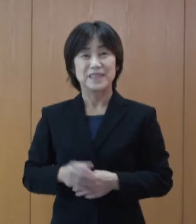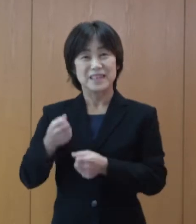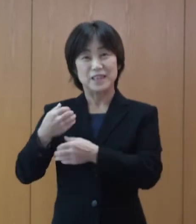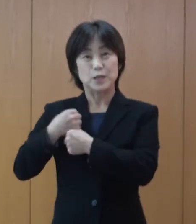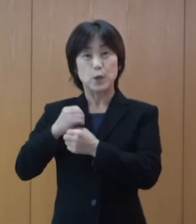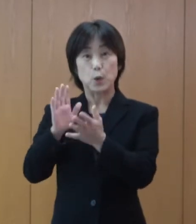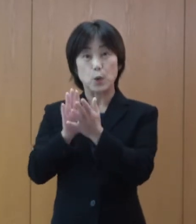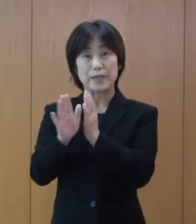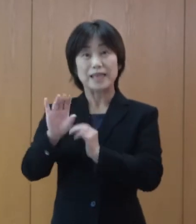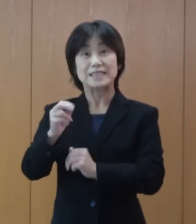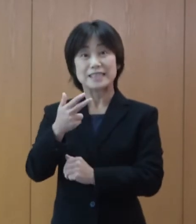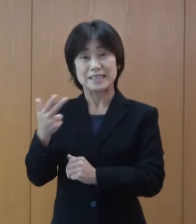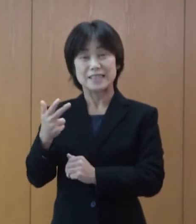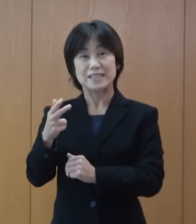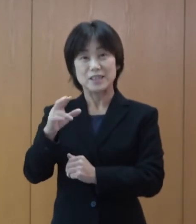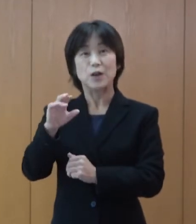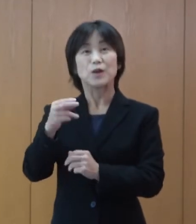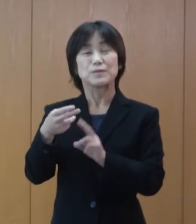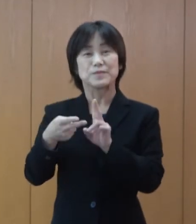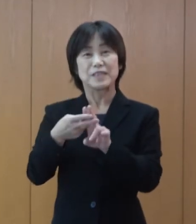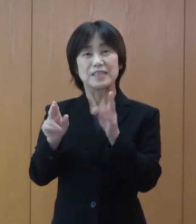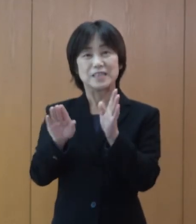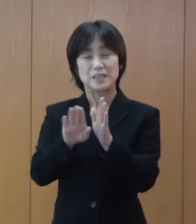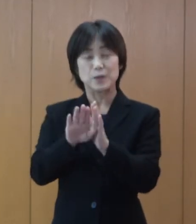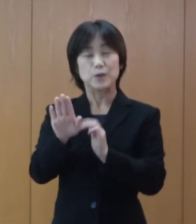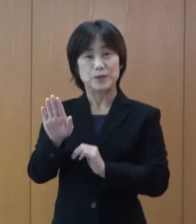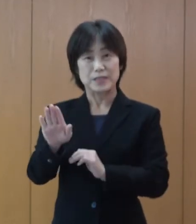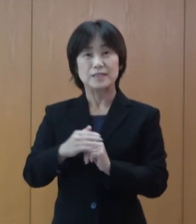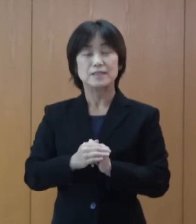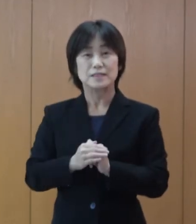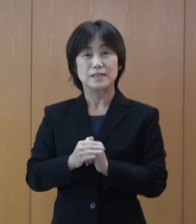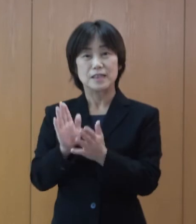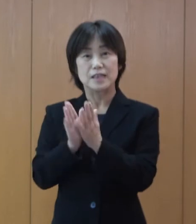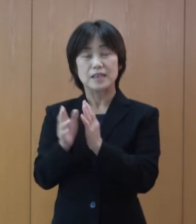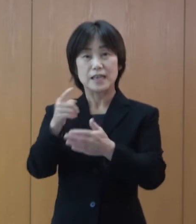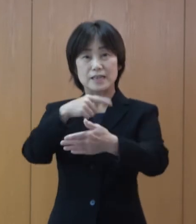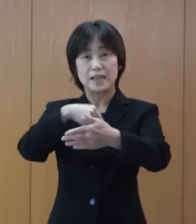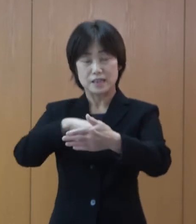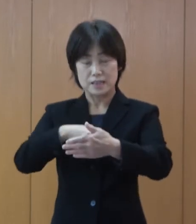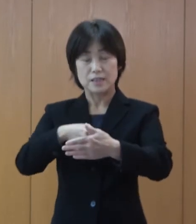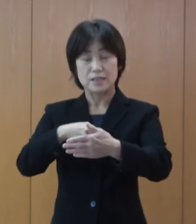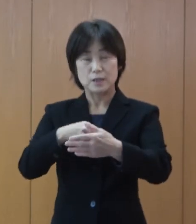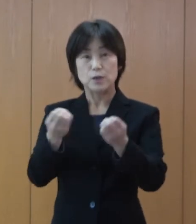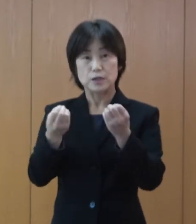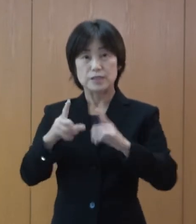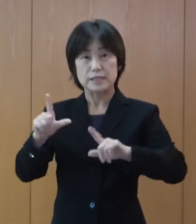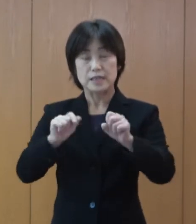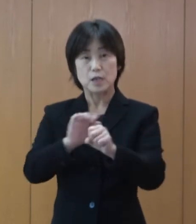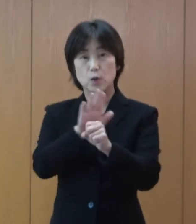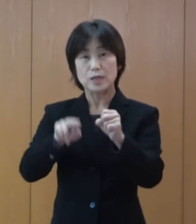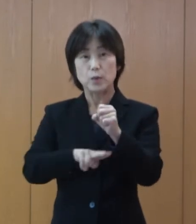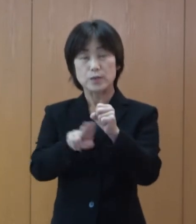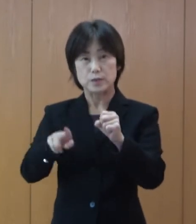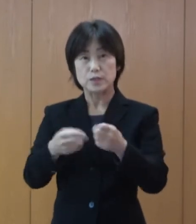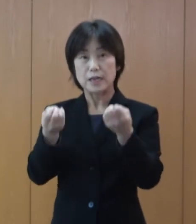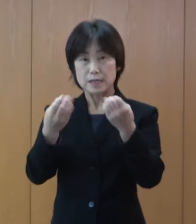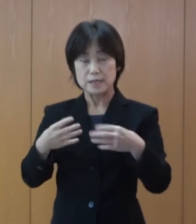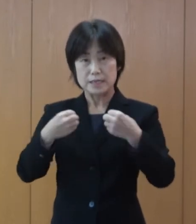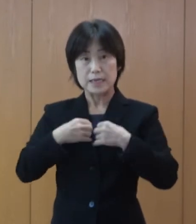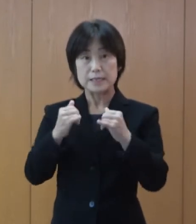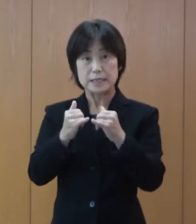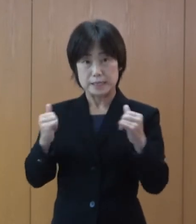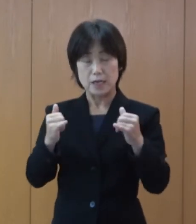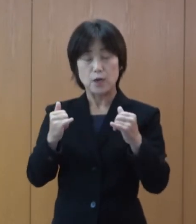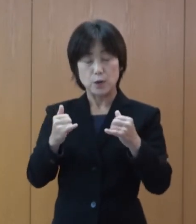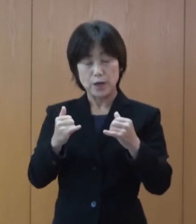兵庫県知事の井戸俊三です。県内の新型コロナウイルスの新規感染者数は、医療機関や社